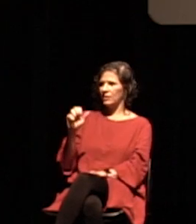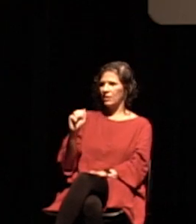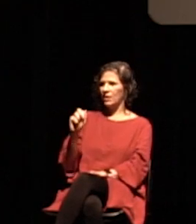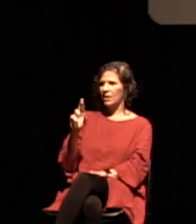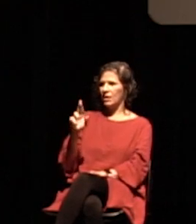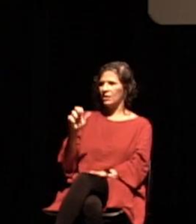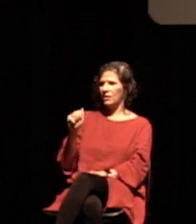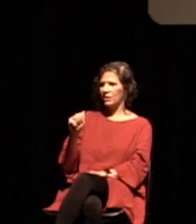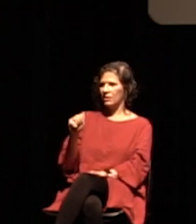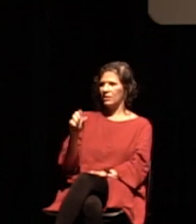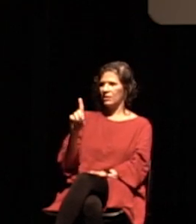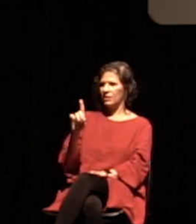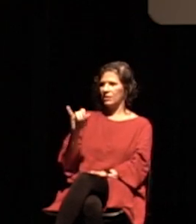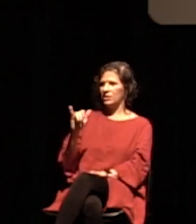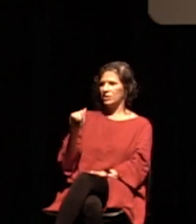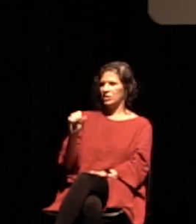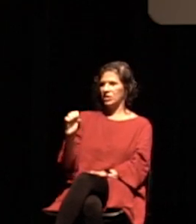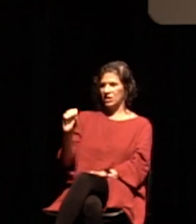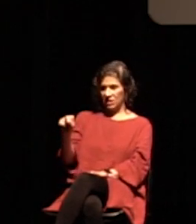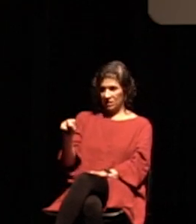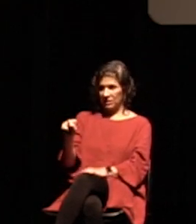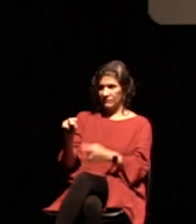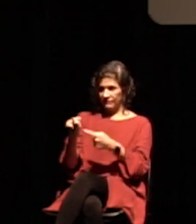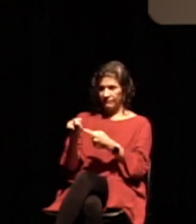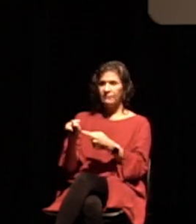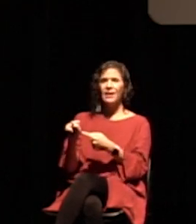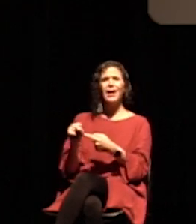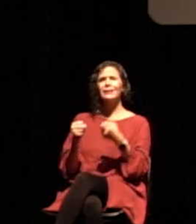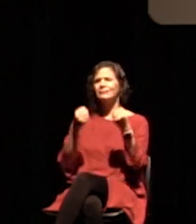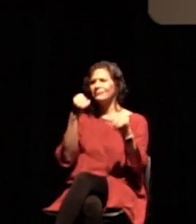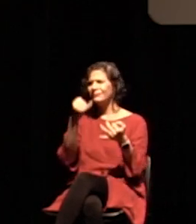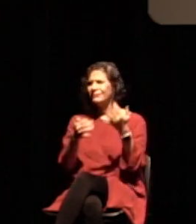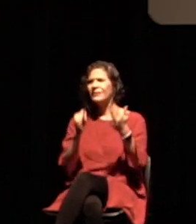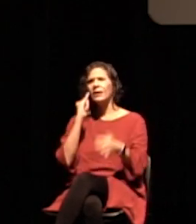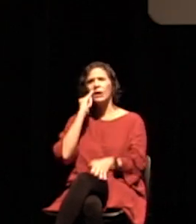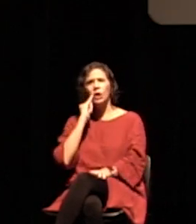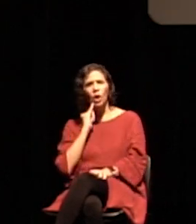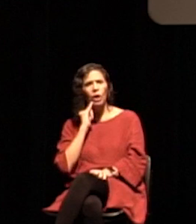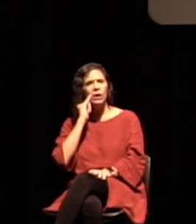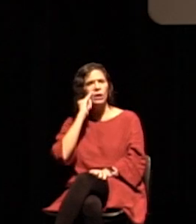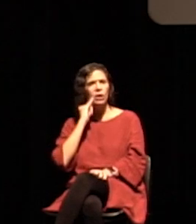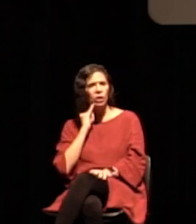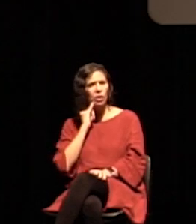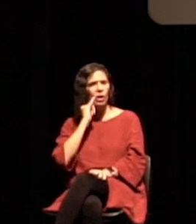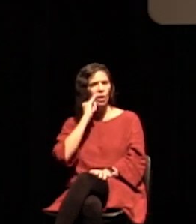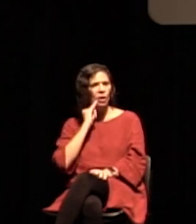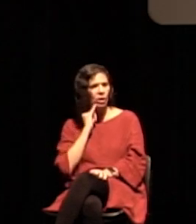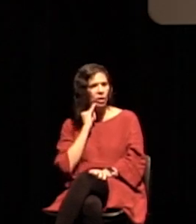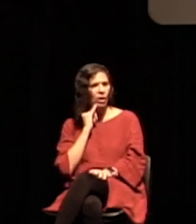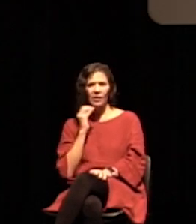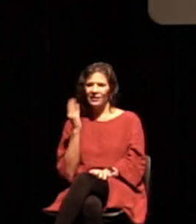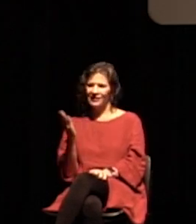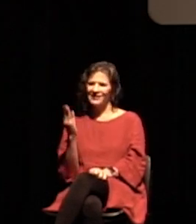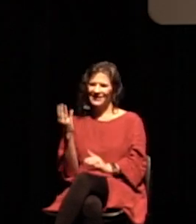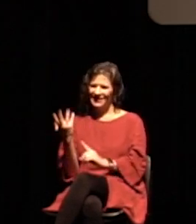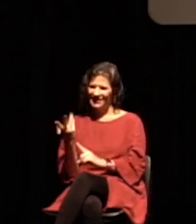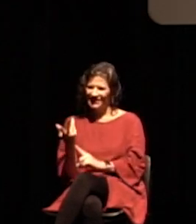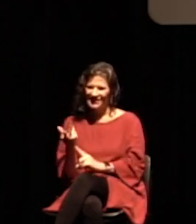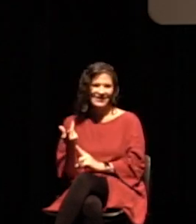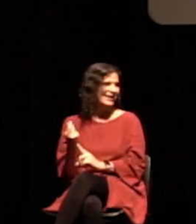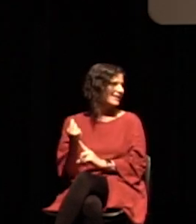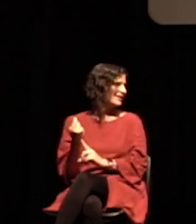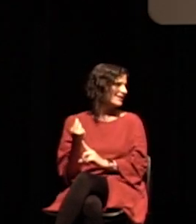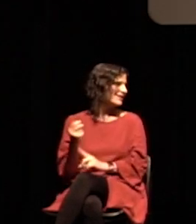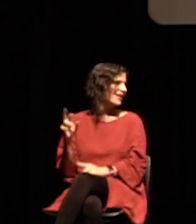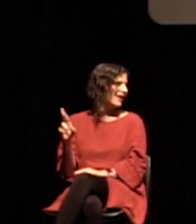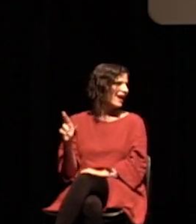Dias, que se refere à Iole de Freitas o tempo todo como a Iole, aquela artista ali. Então, a